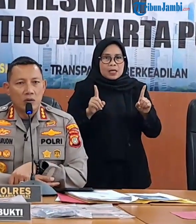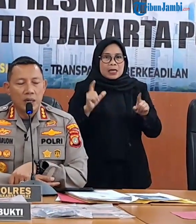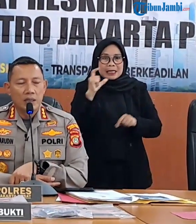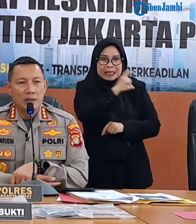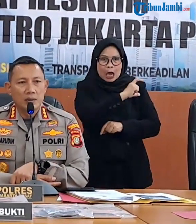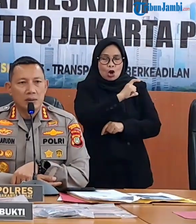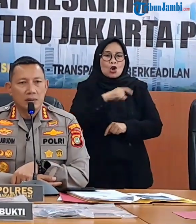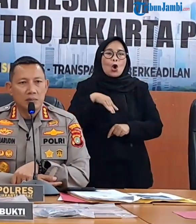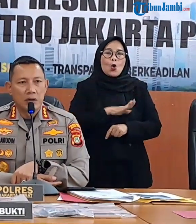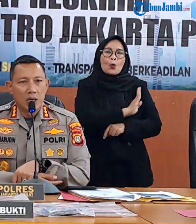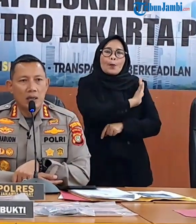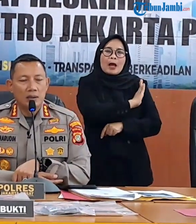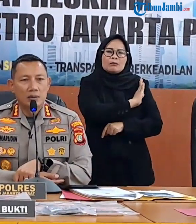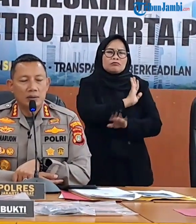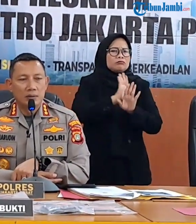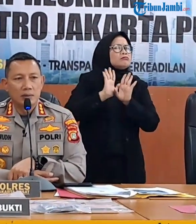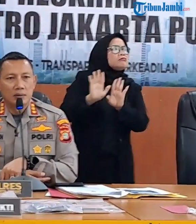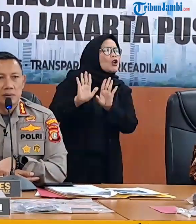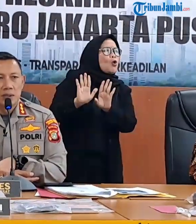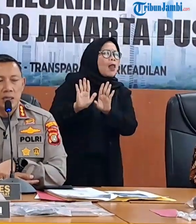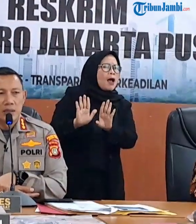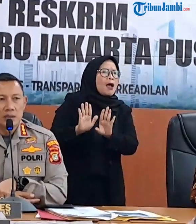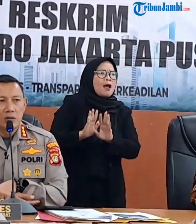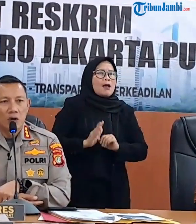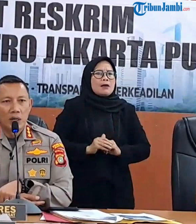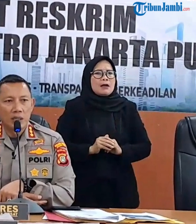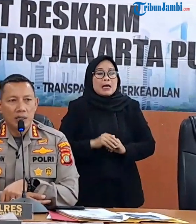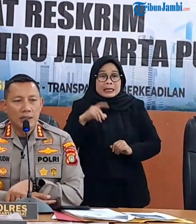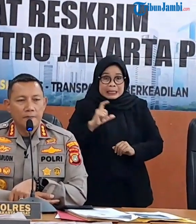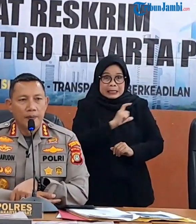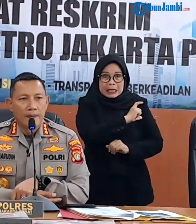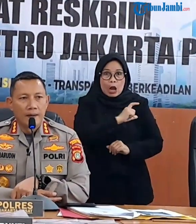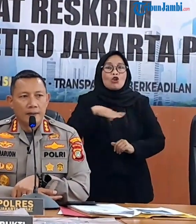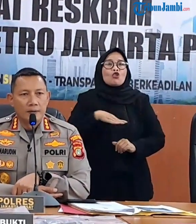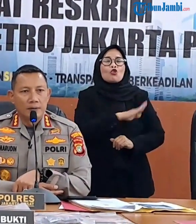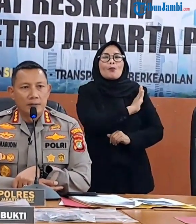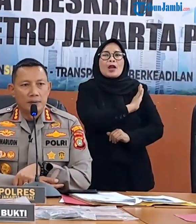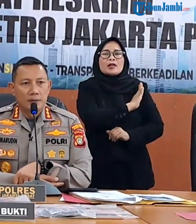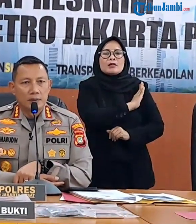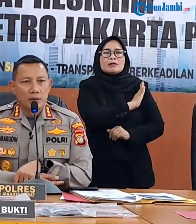calon korban menolak dan calon korban ini